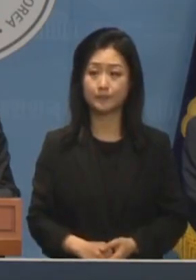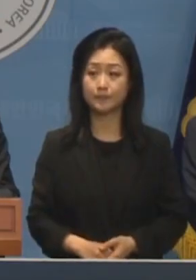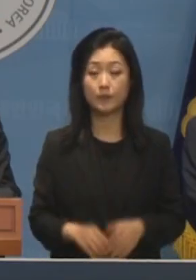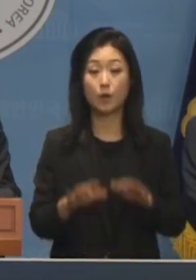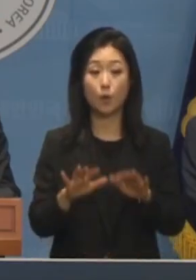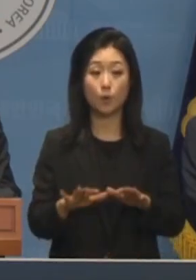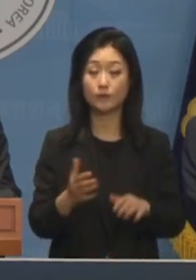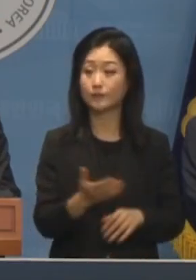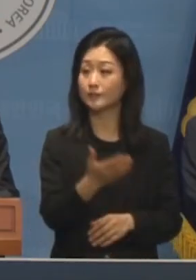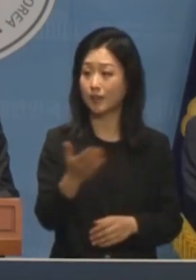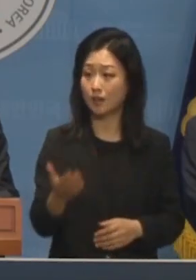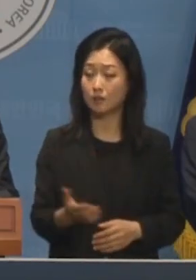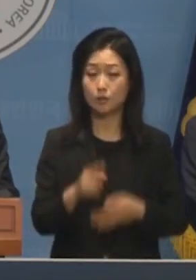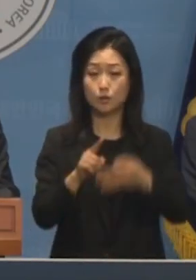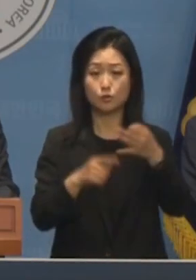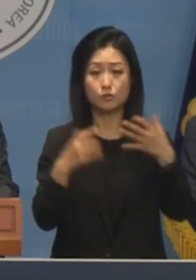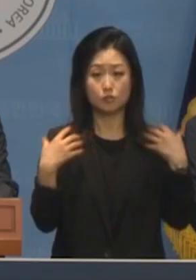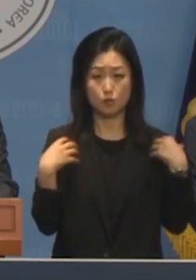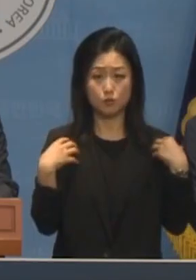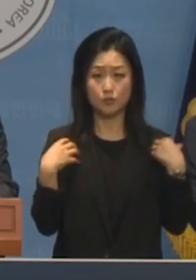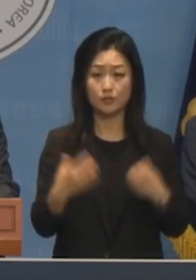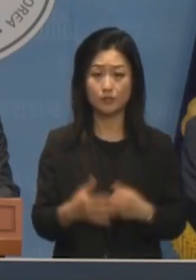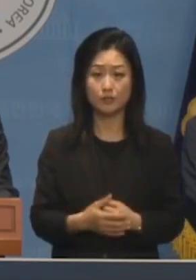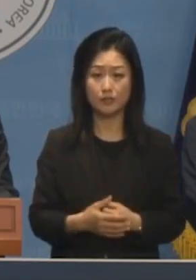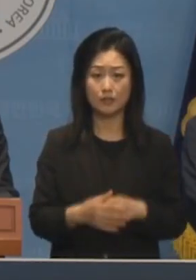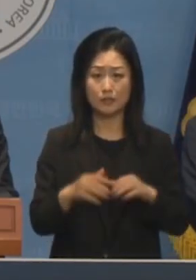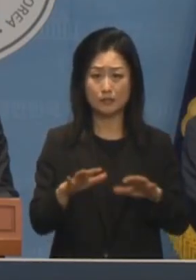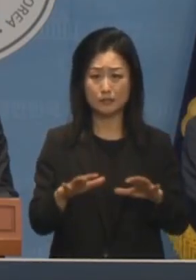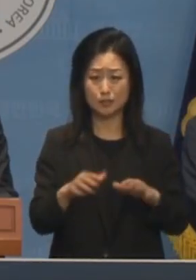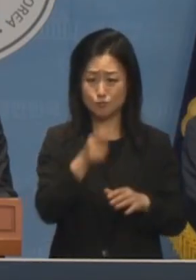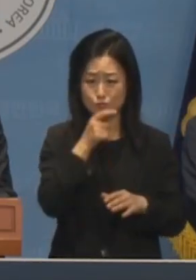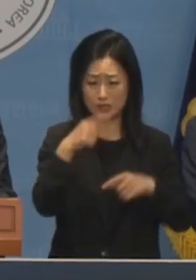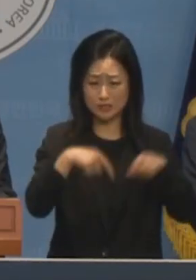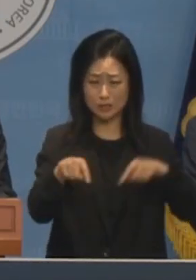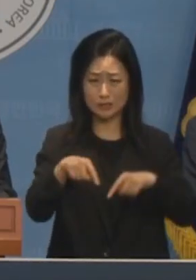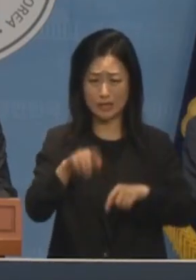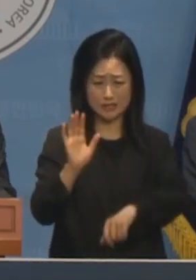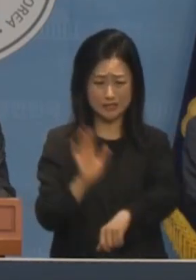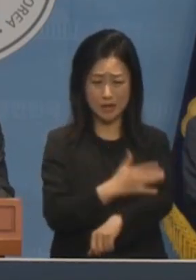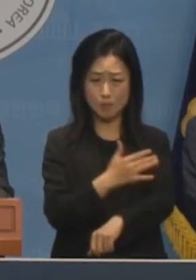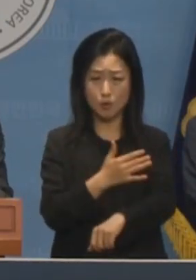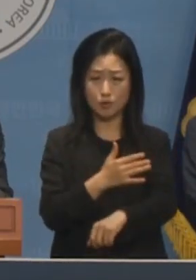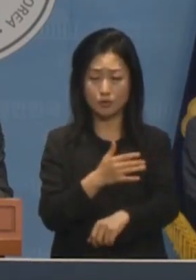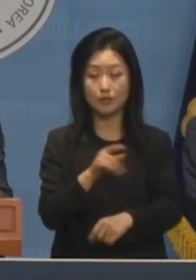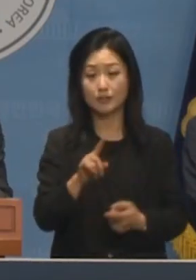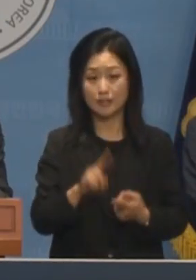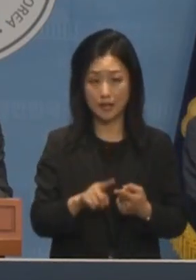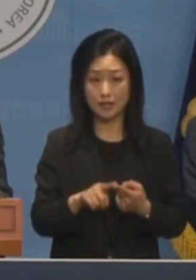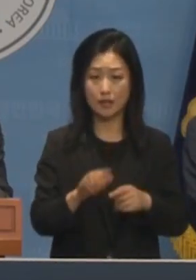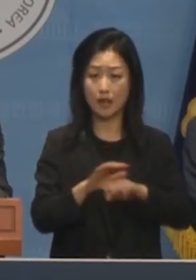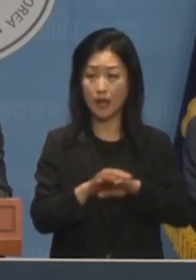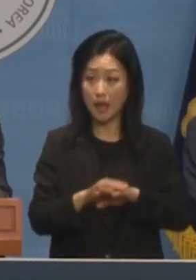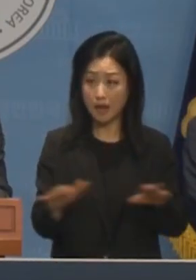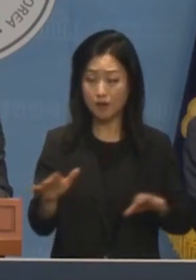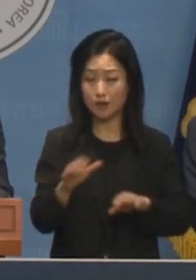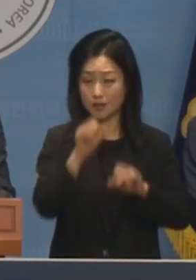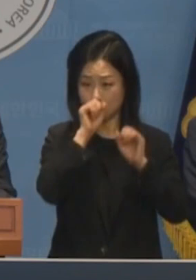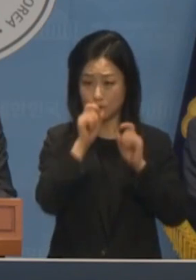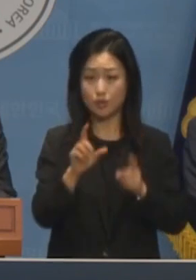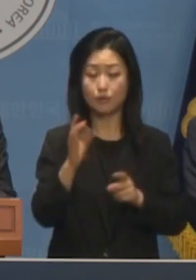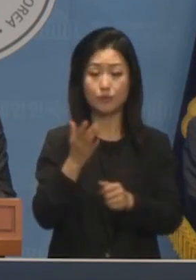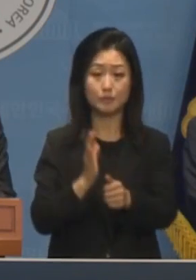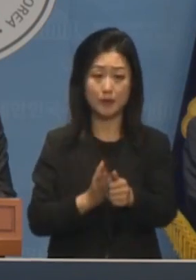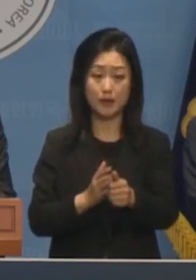오늘 이 자리가 윤석열 정부의 비정상적인 물정책 전환에 대한 기폭제가 되길 바랍니다.